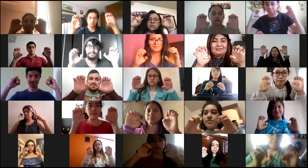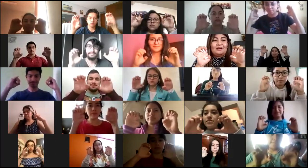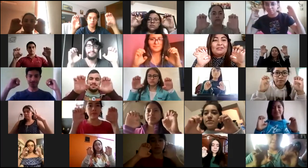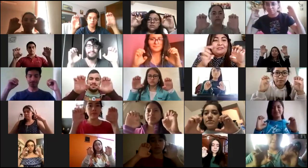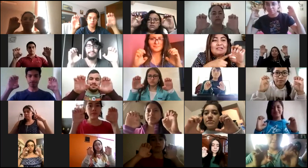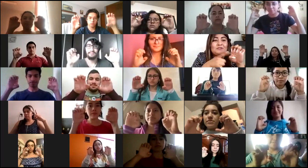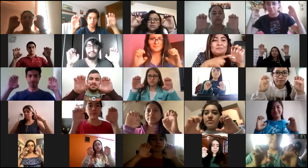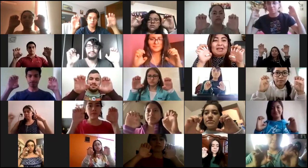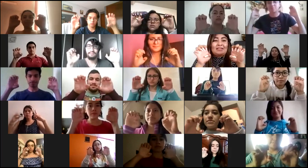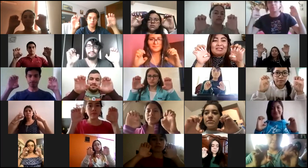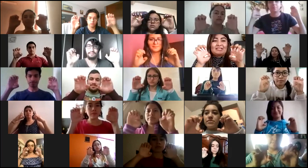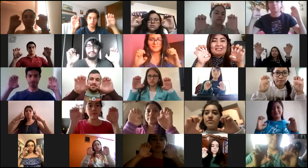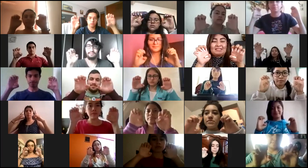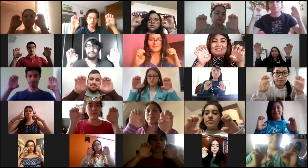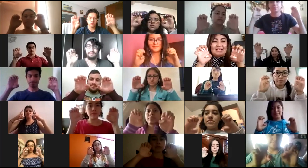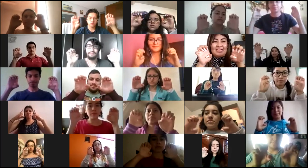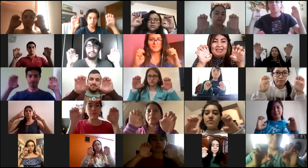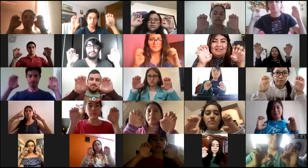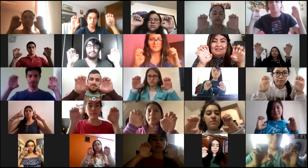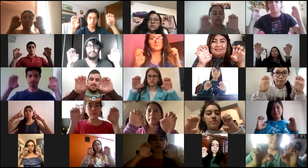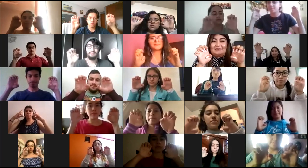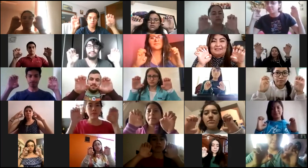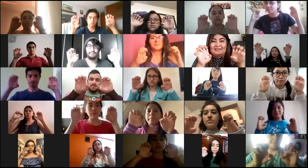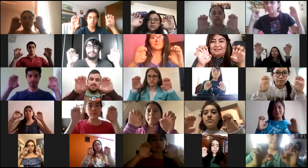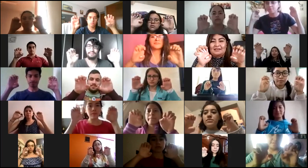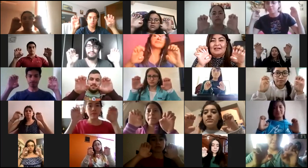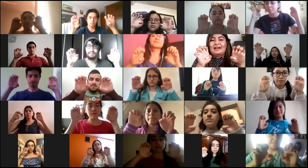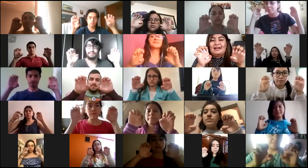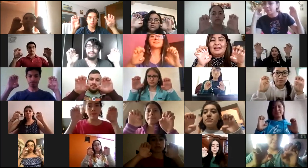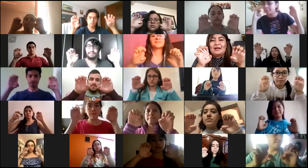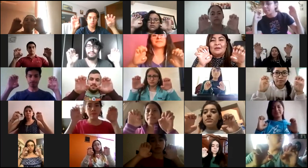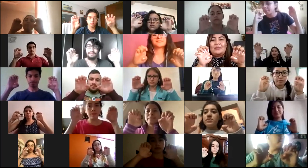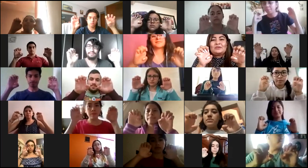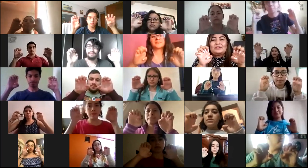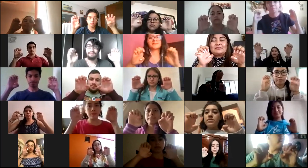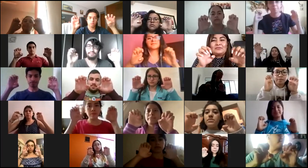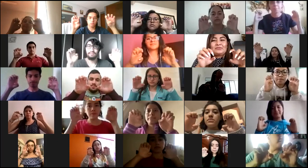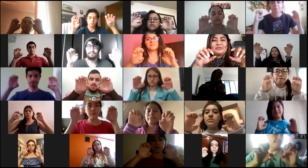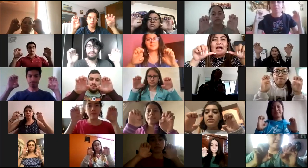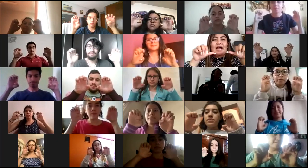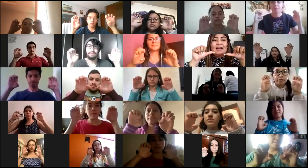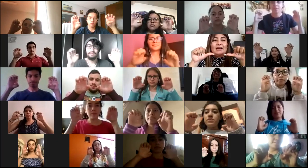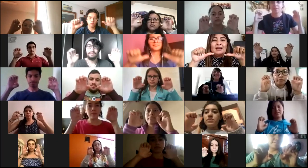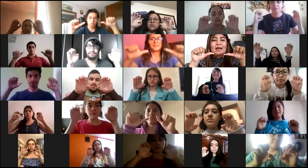Todos los dedos pegados hasta atrás. E. Ajá. Vamos otra vez juntos. A,